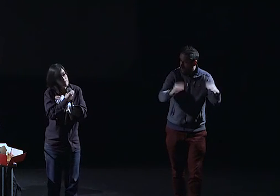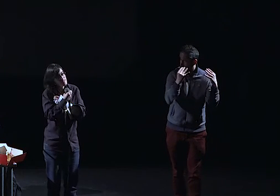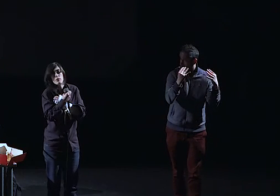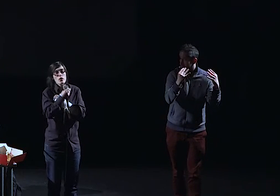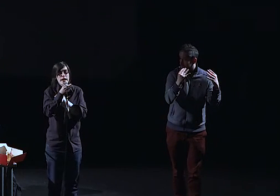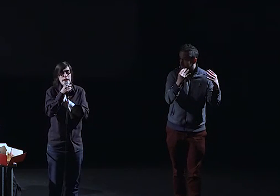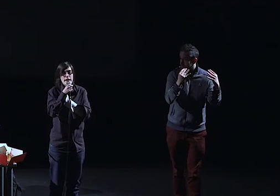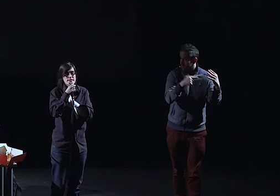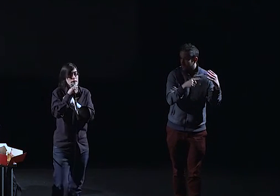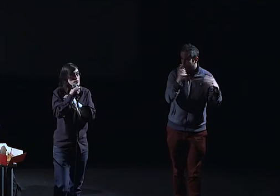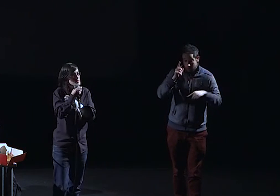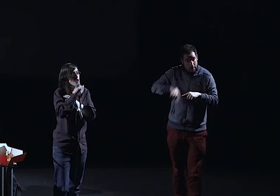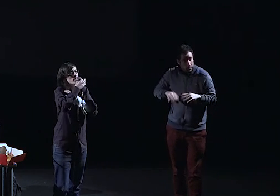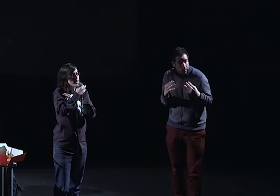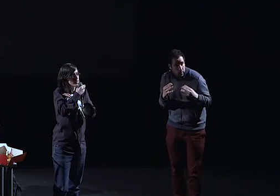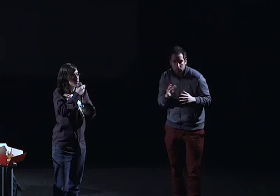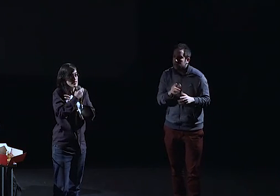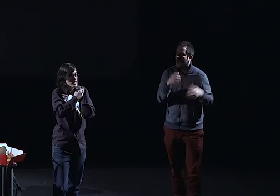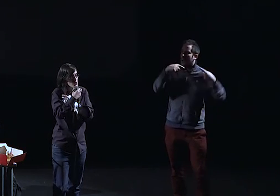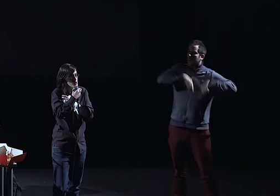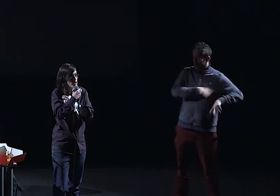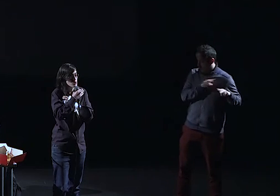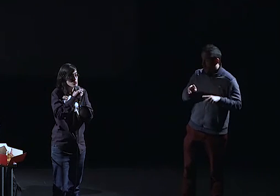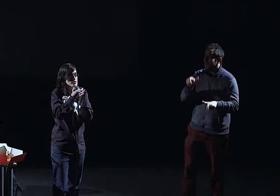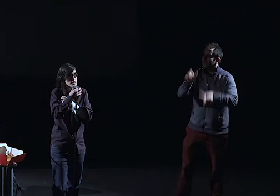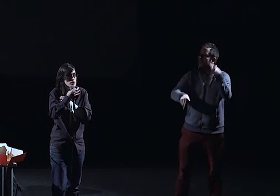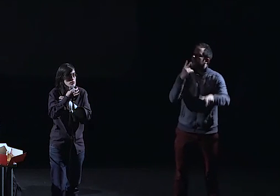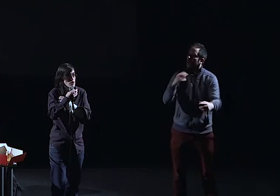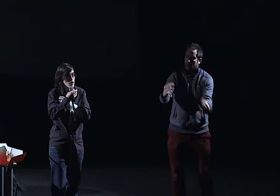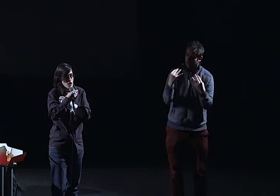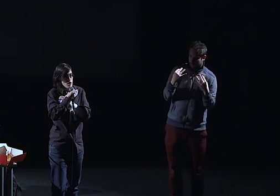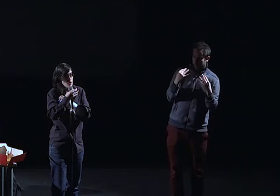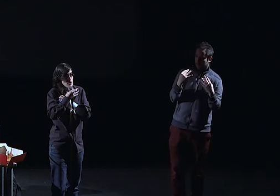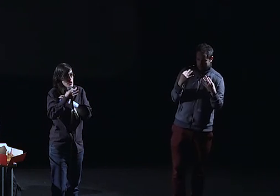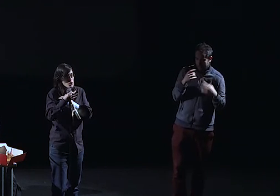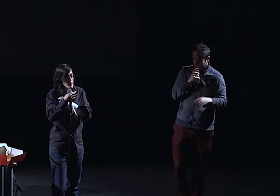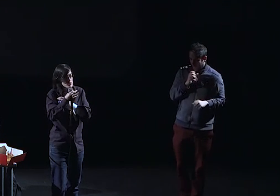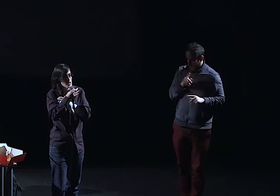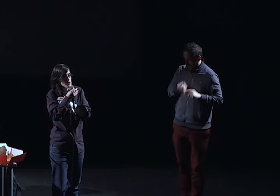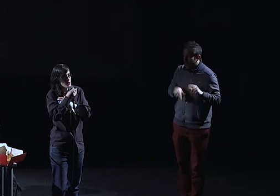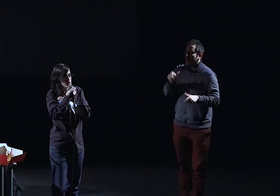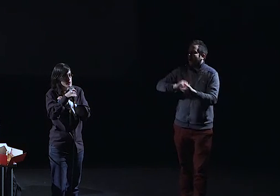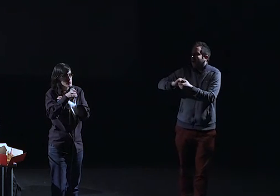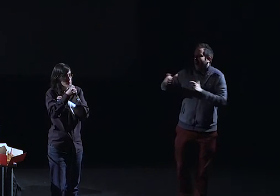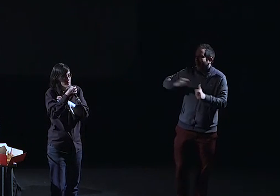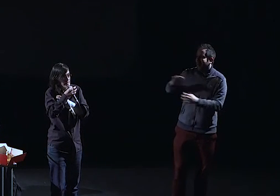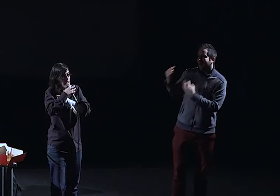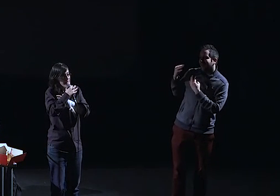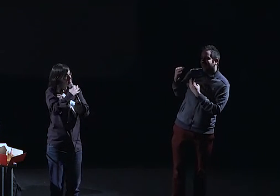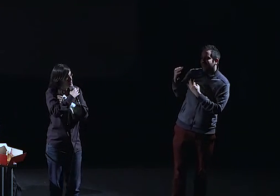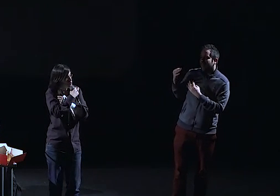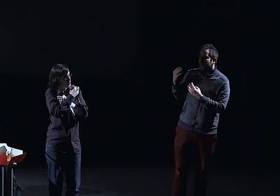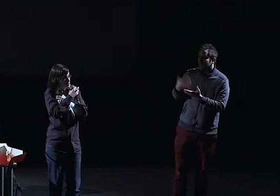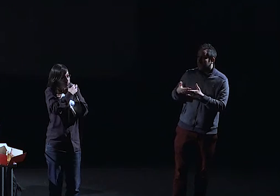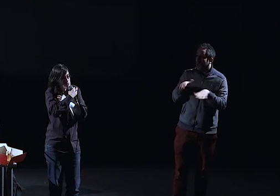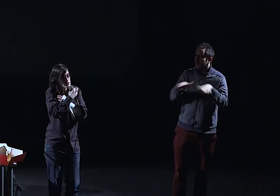Et c'est pas forcément l'État qui te regarde, c'est les gens te regardent. Ou c'est, les copains te regardent, tu vois. Il y a